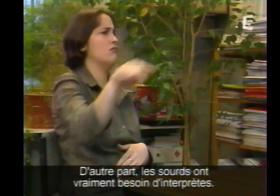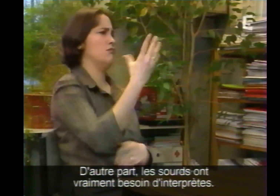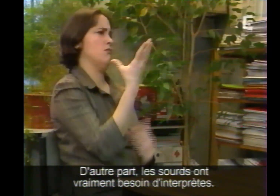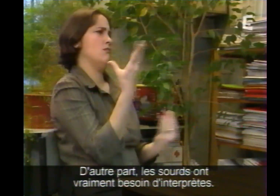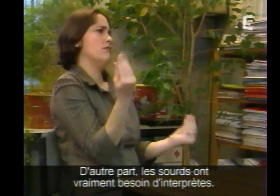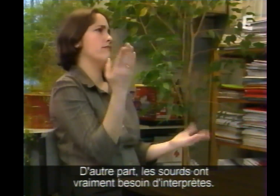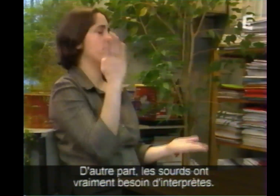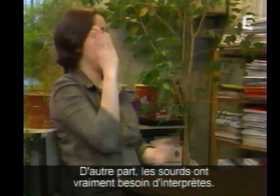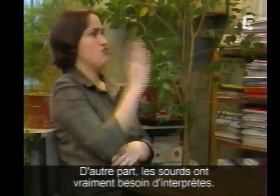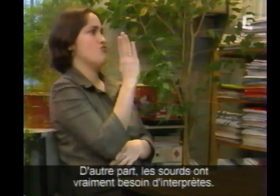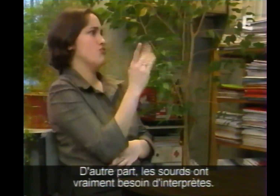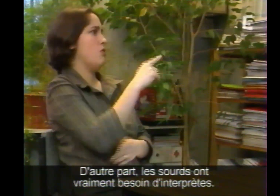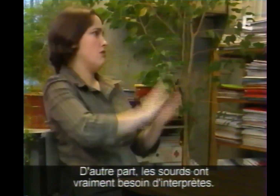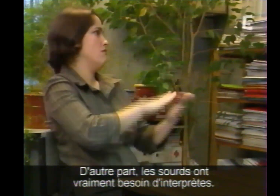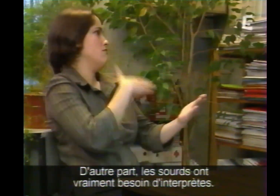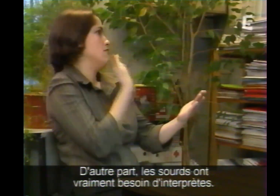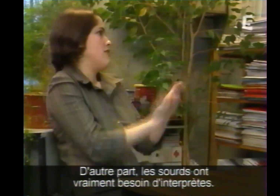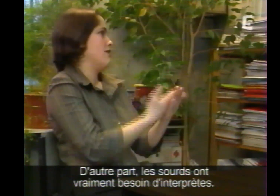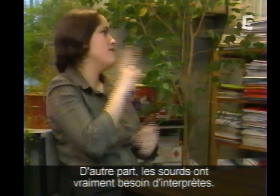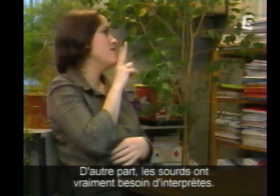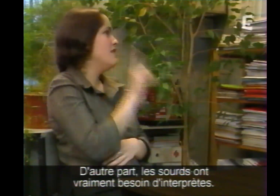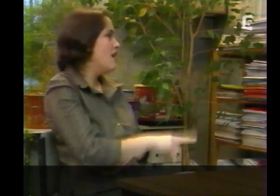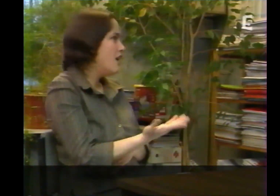D'autre part, les sourds ont vraiment besoin d'interprètes, les